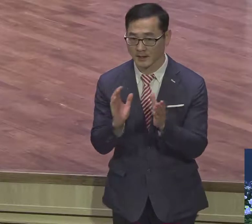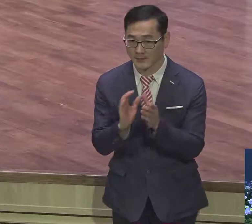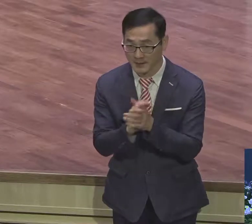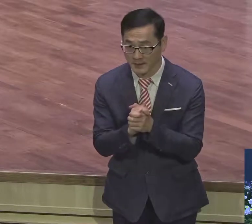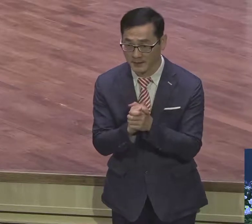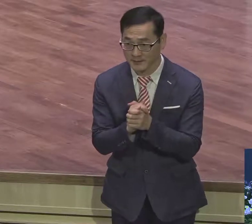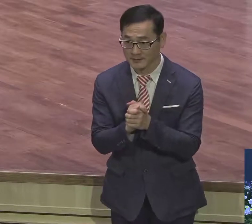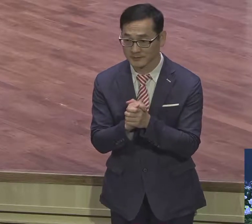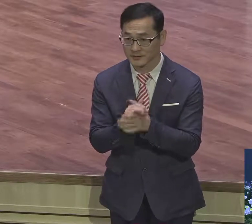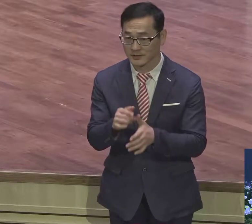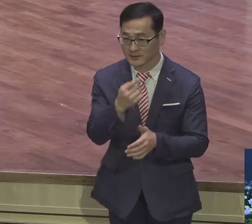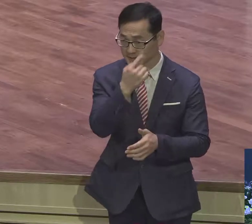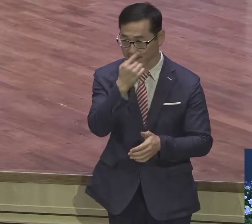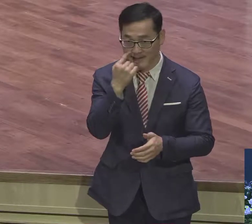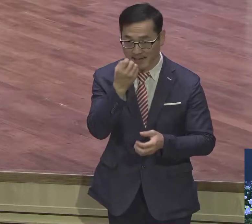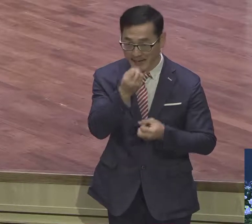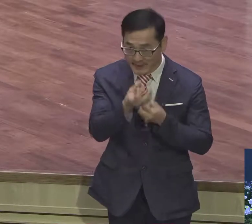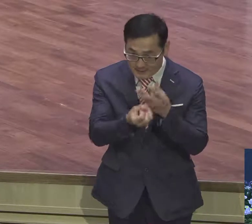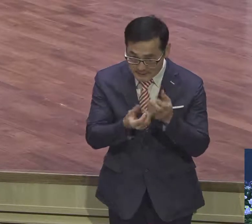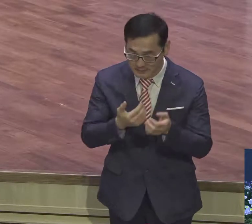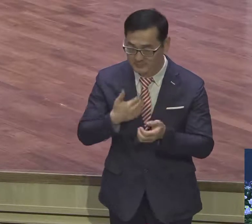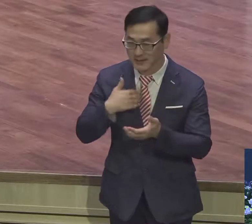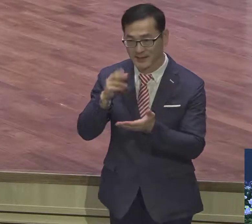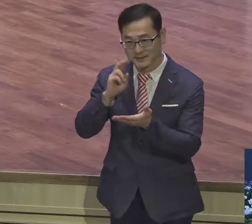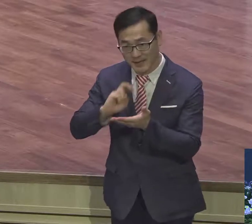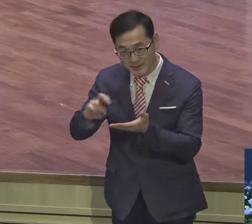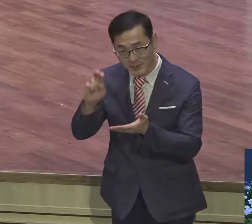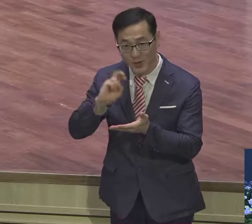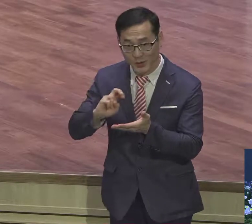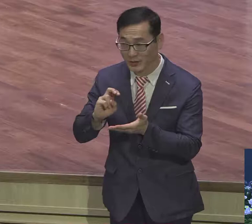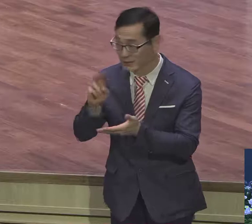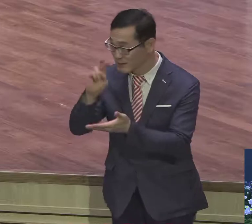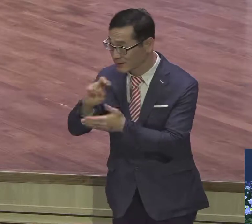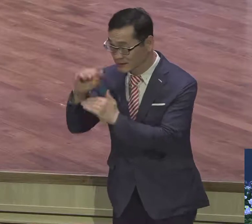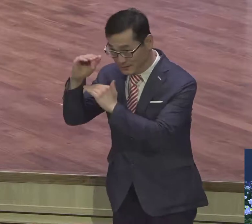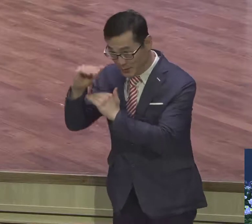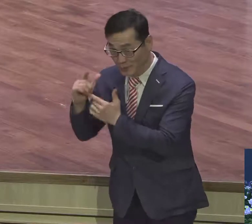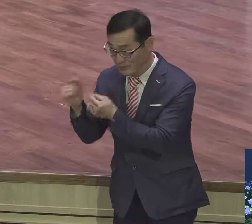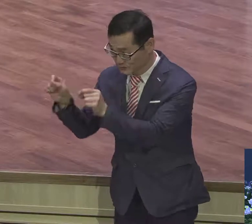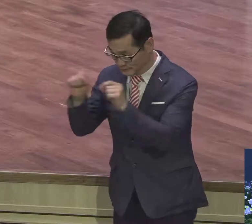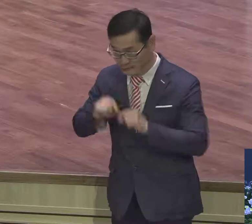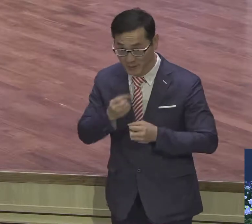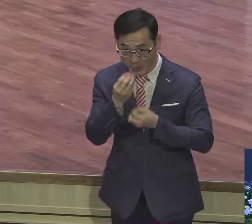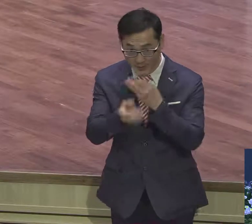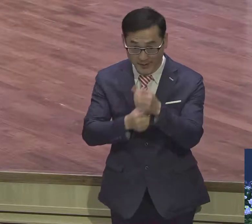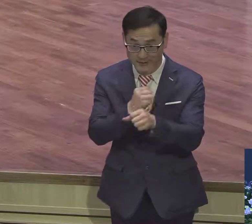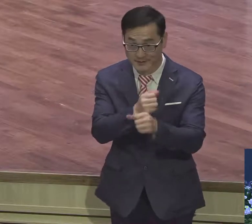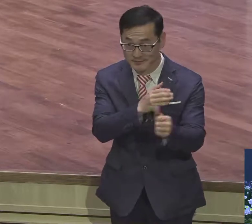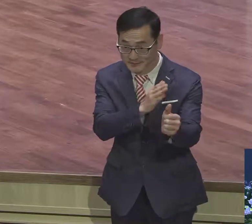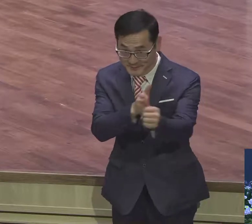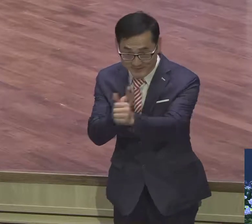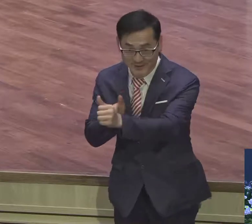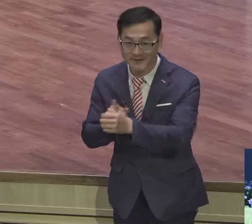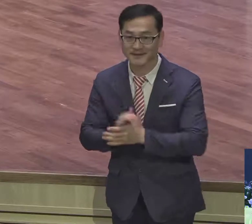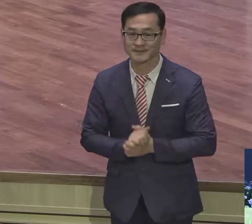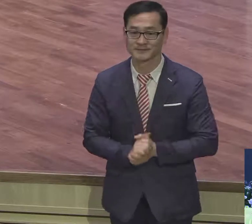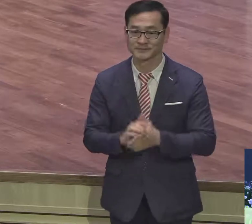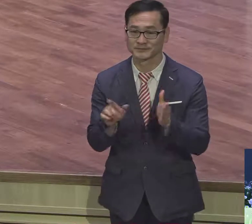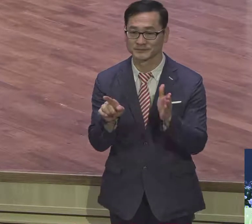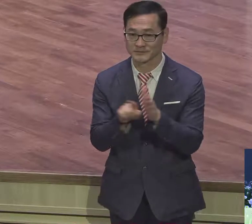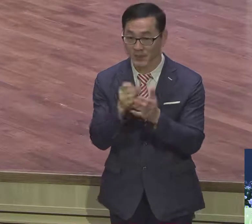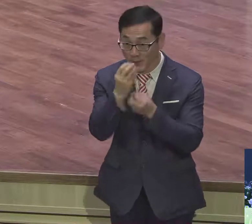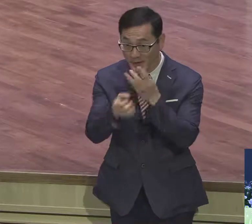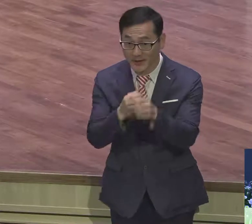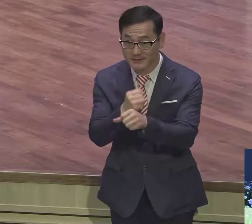여러분 속에 입에서 간증이 넘치기 바랍니다. 찬양이 넘치기를 바랍니다. 신앙 고백합니다.